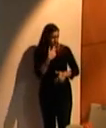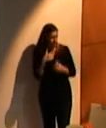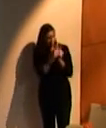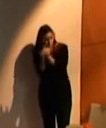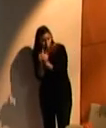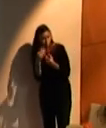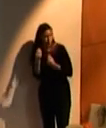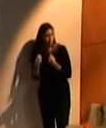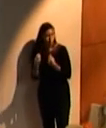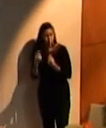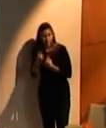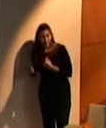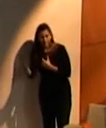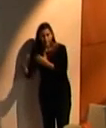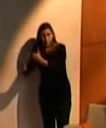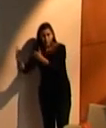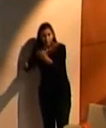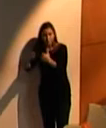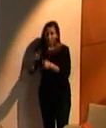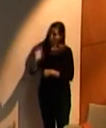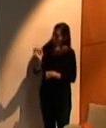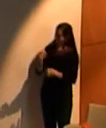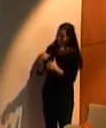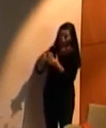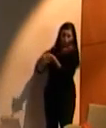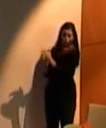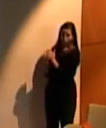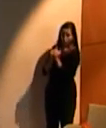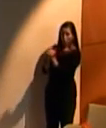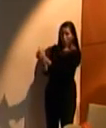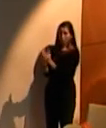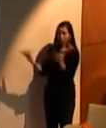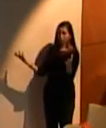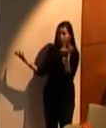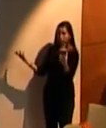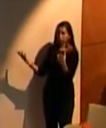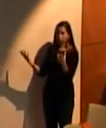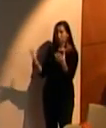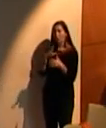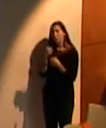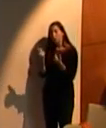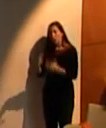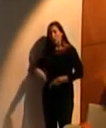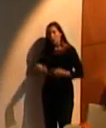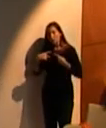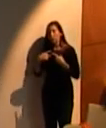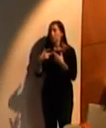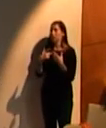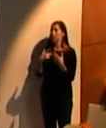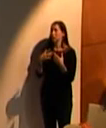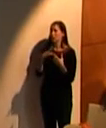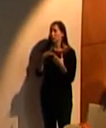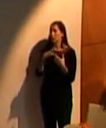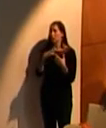Ah. Alors, effectivement, non, ils sont venus tous ensemble. On a eu des ateliers, donc on a été accueillis par le conseil local de